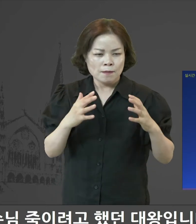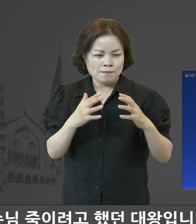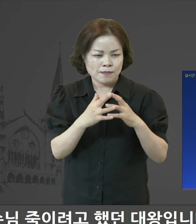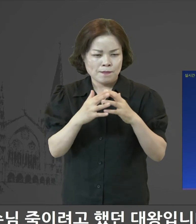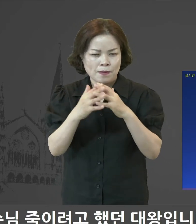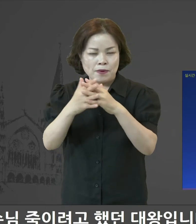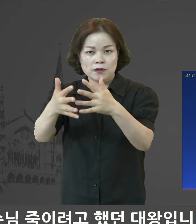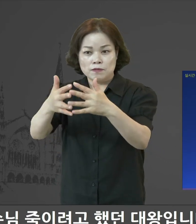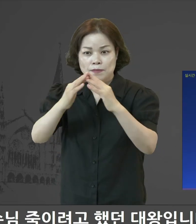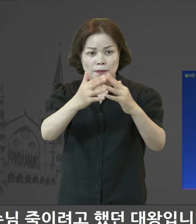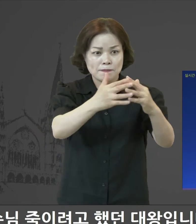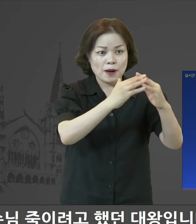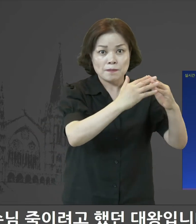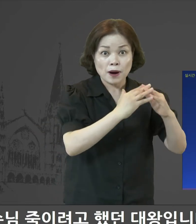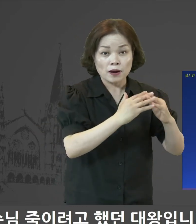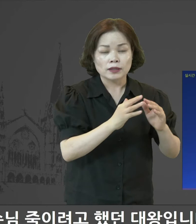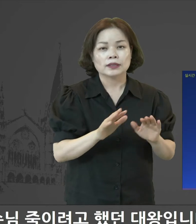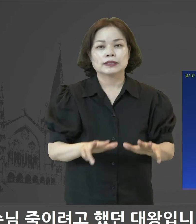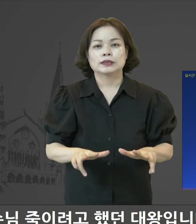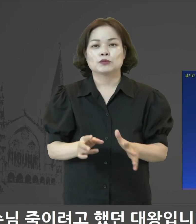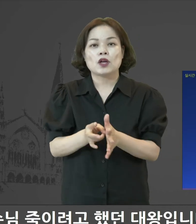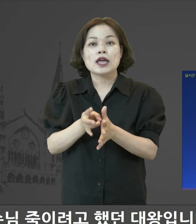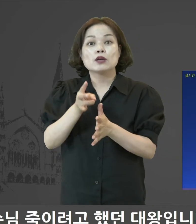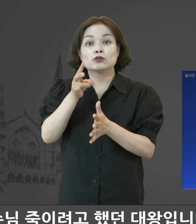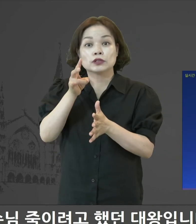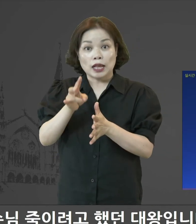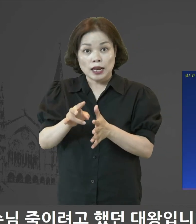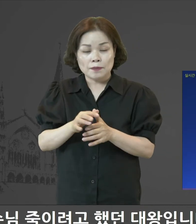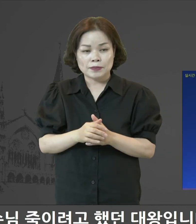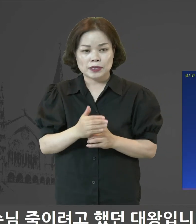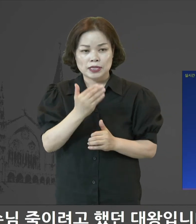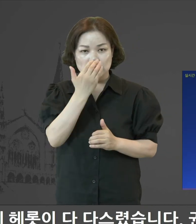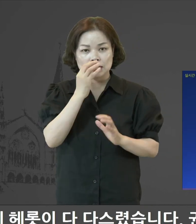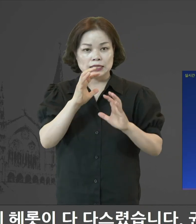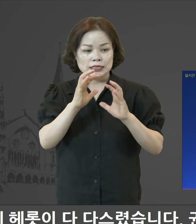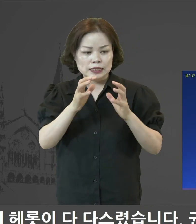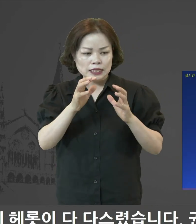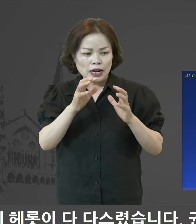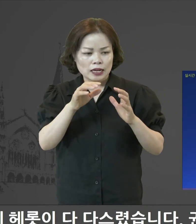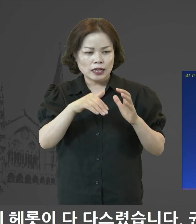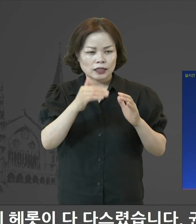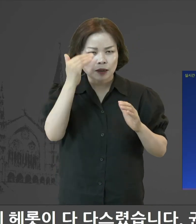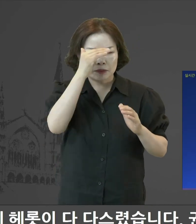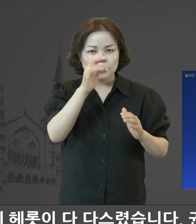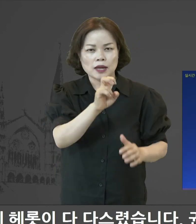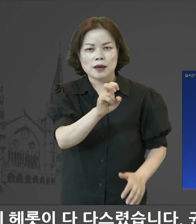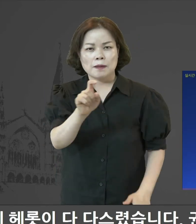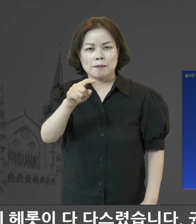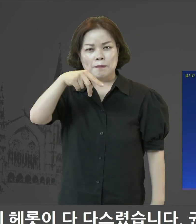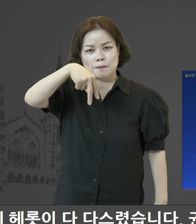했어요. 지금도 예루살렘이나 그 이스라엘 성지 가시다 보면 마사다라는 곳, 이것도 이 헤롯 대왕이 만든